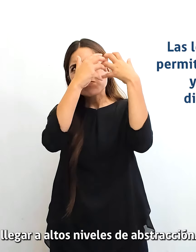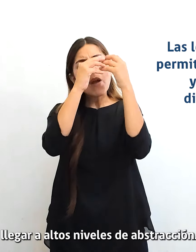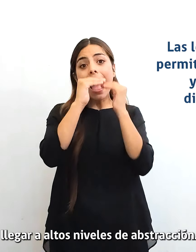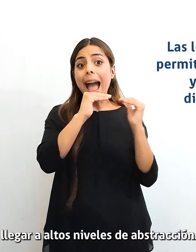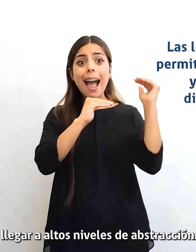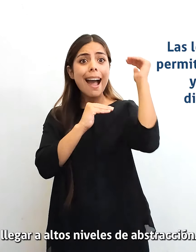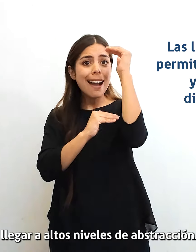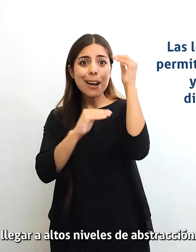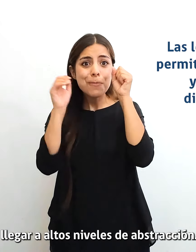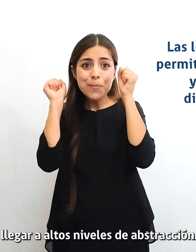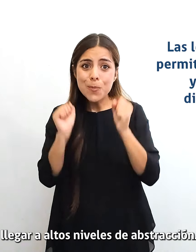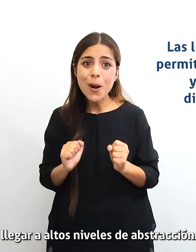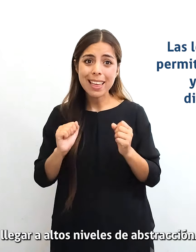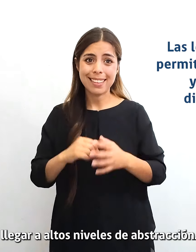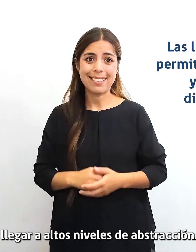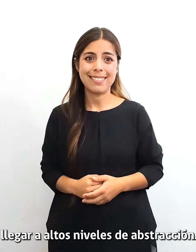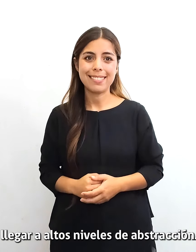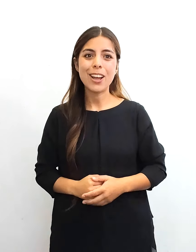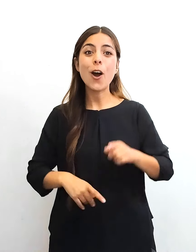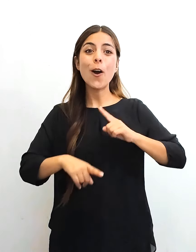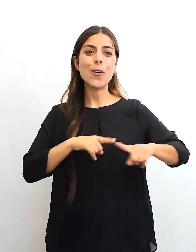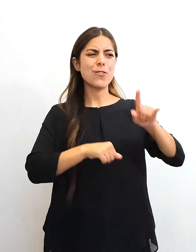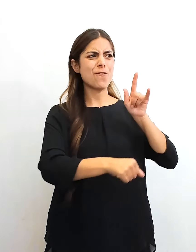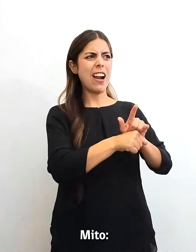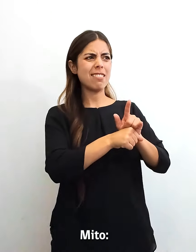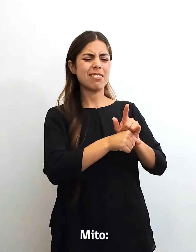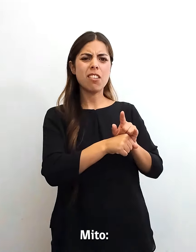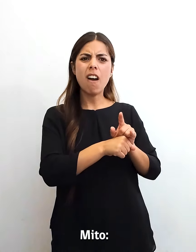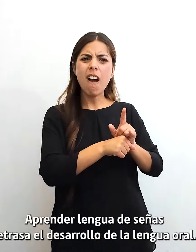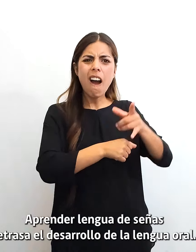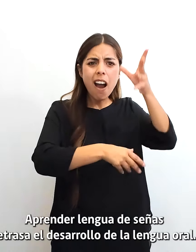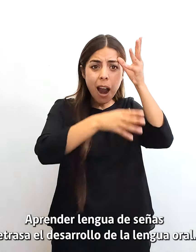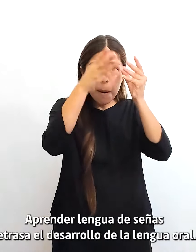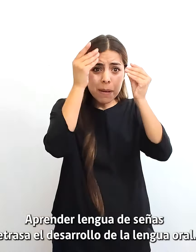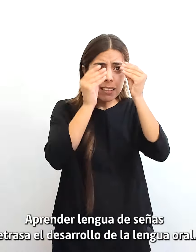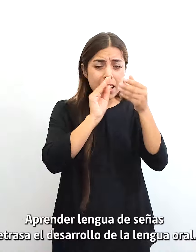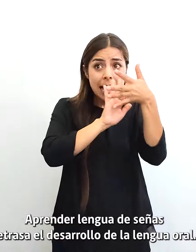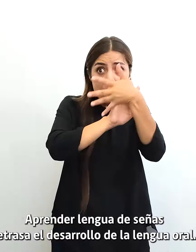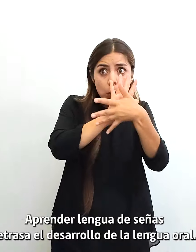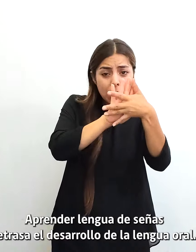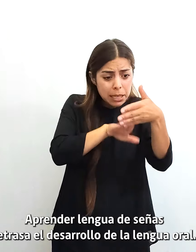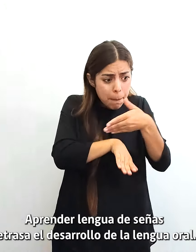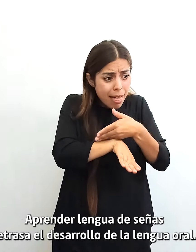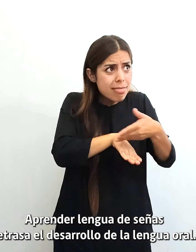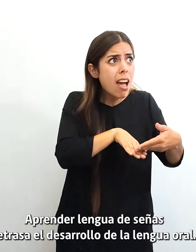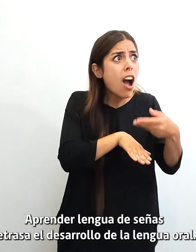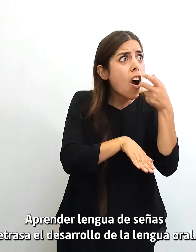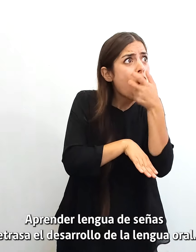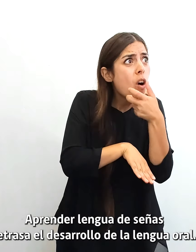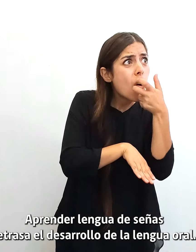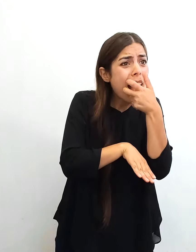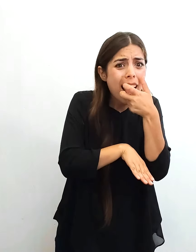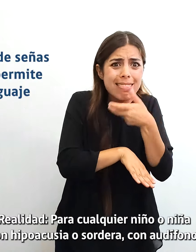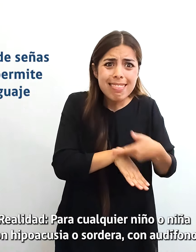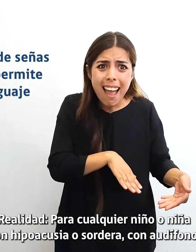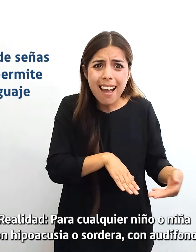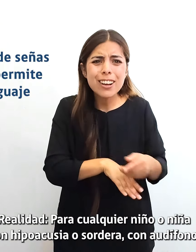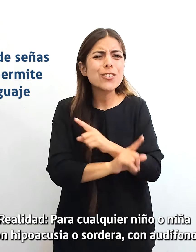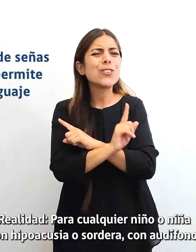altos niveles de abstracción. Mito, aprender lengua de señas retrasa el desarrollo de la lengua oral. Realidad,